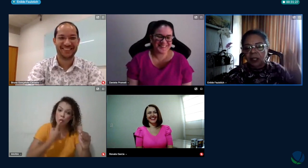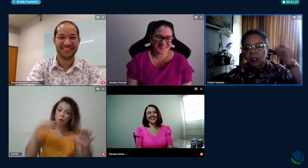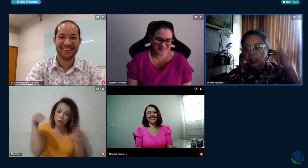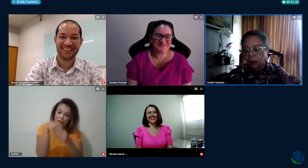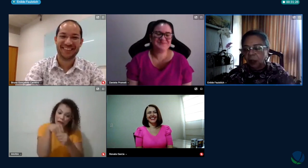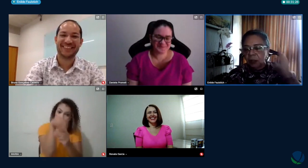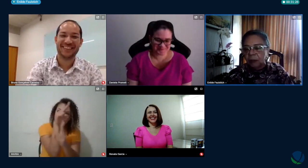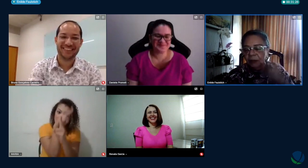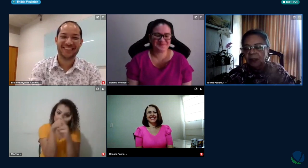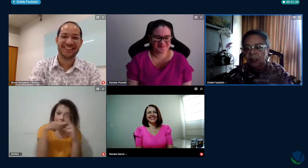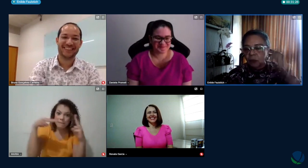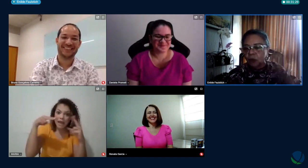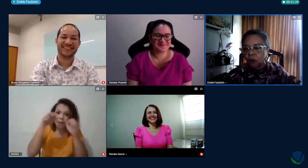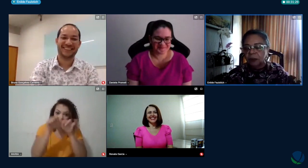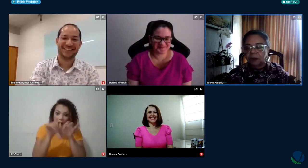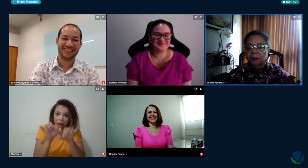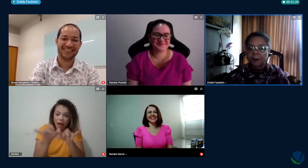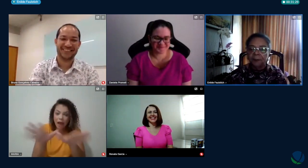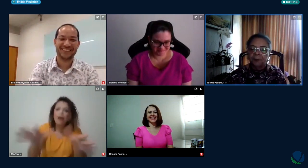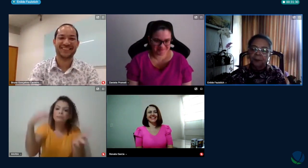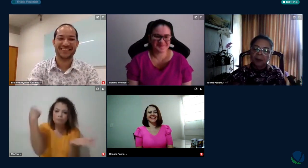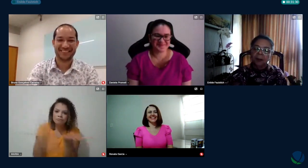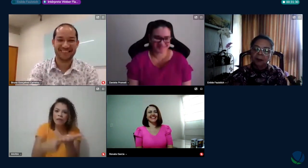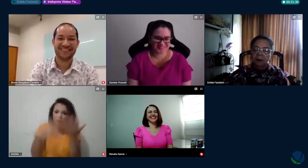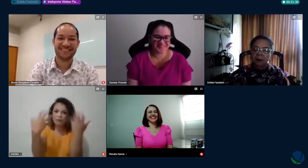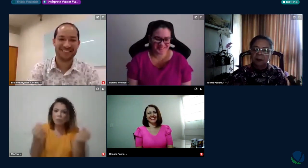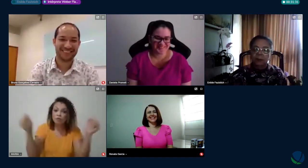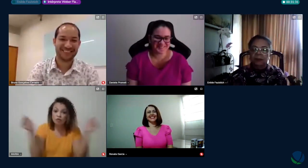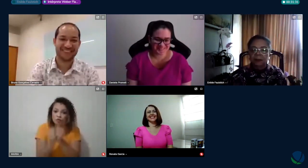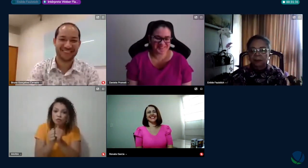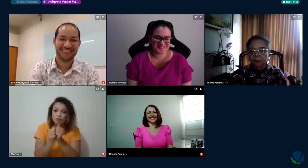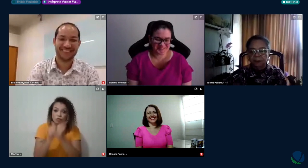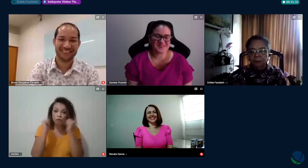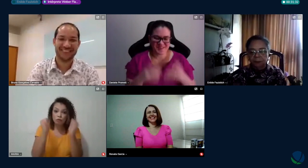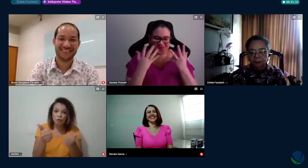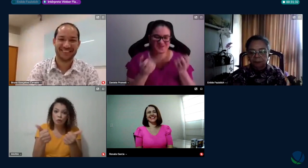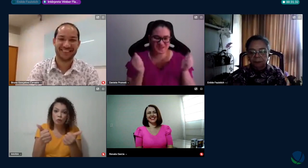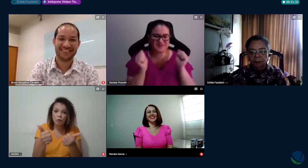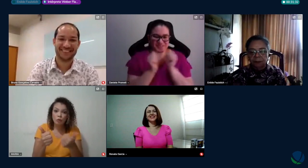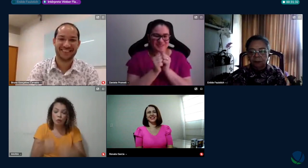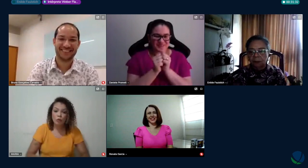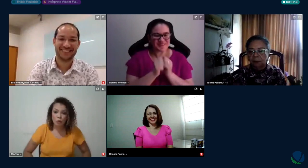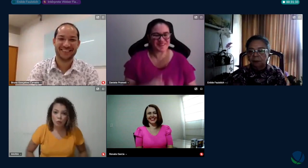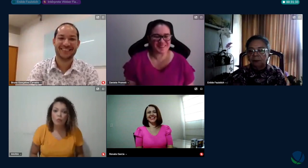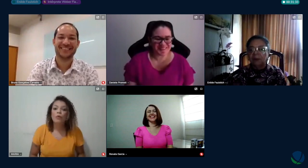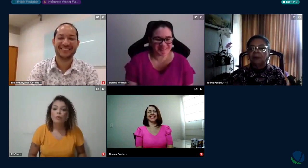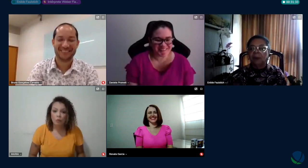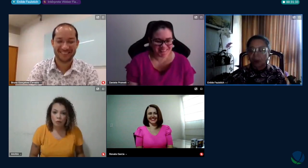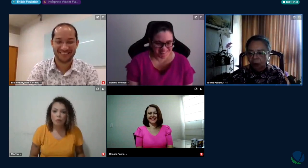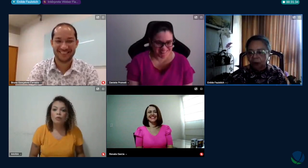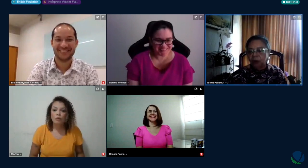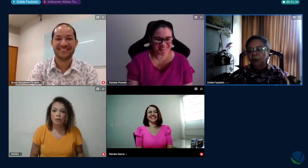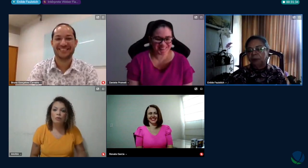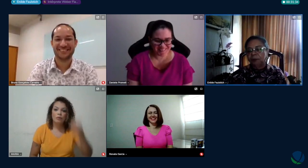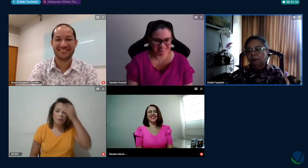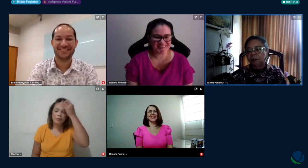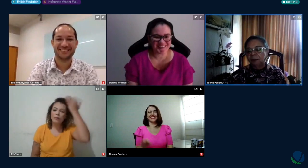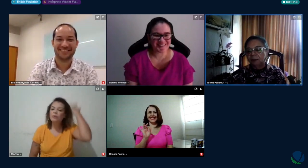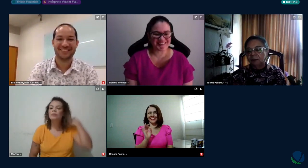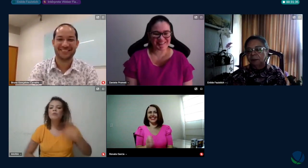levar isso adiante. Nós vamos fazer isso juntas. Me comprometo, professora, a Daniela dizendo.